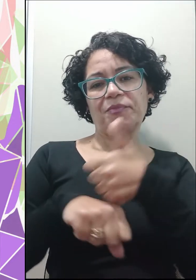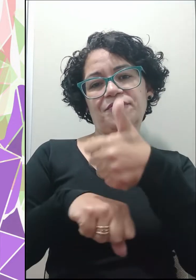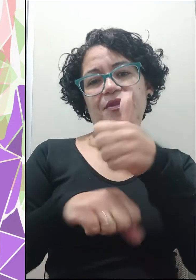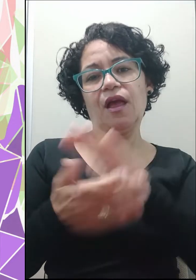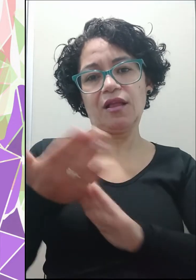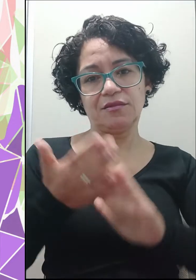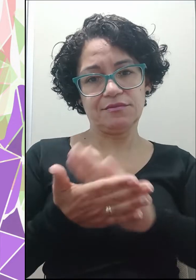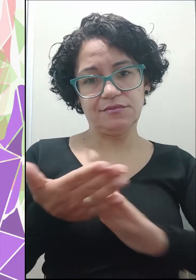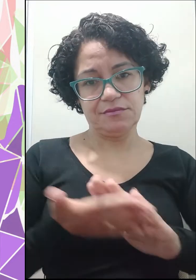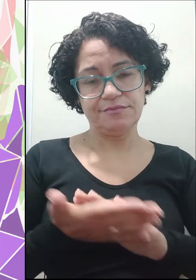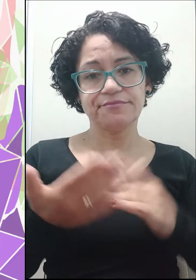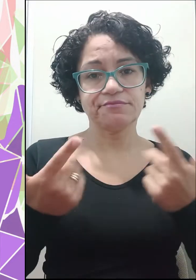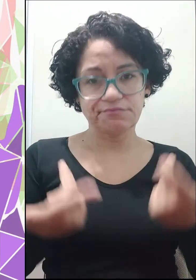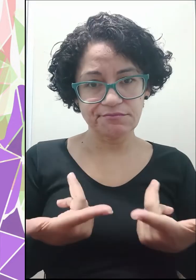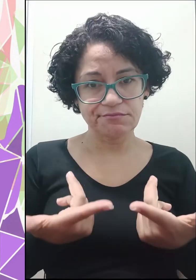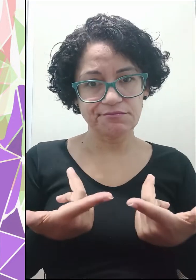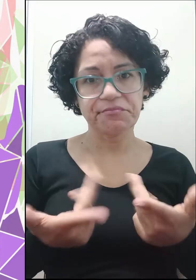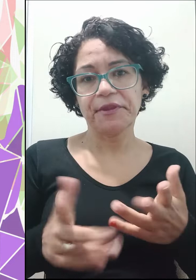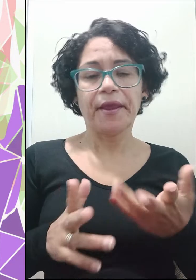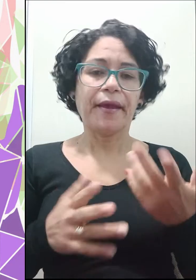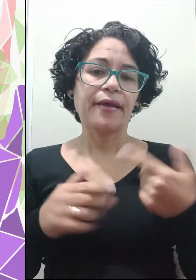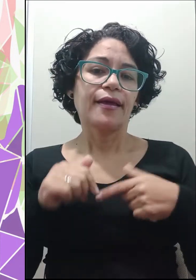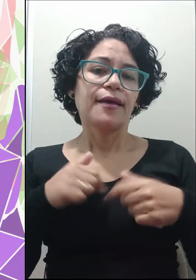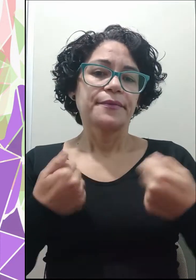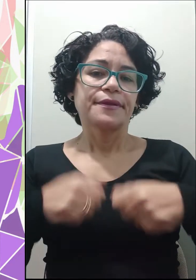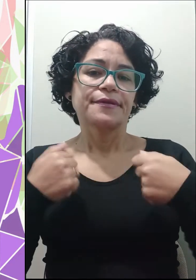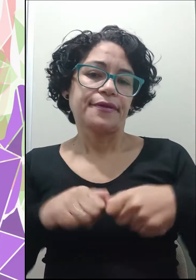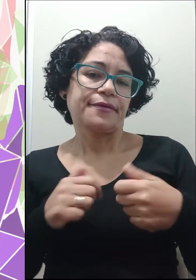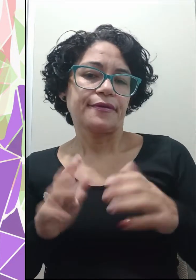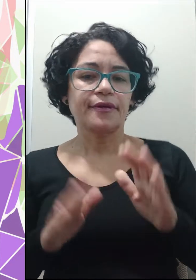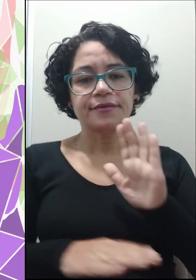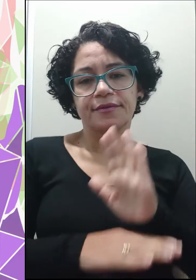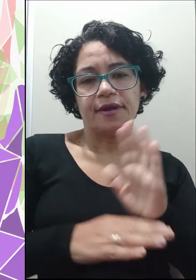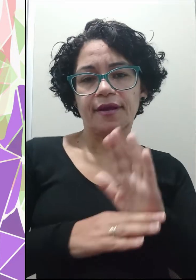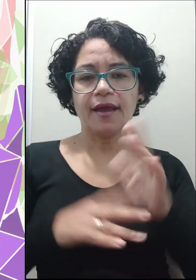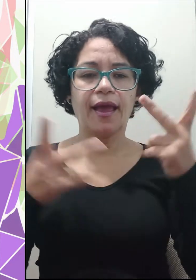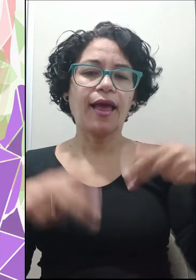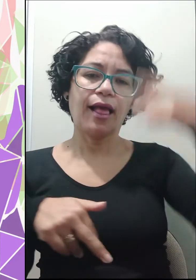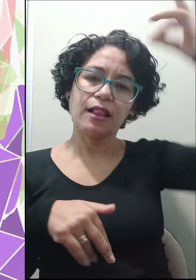É uma atitude de benevolência do